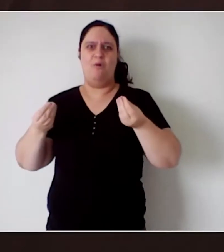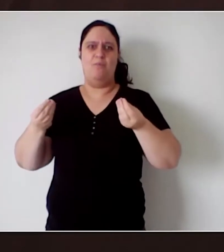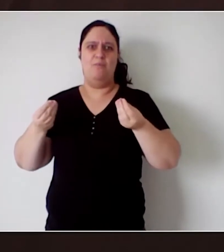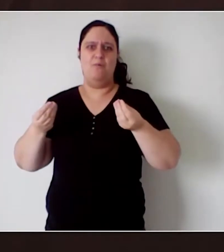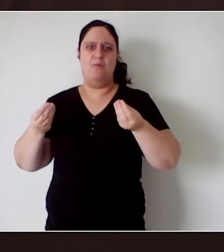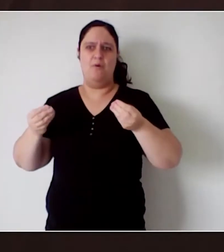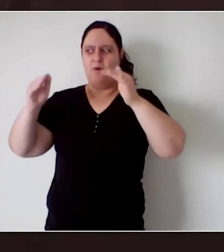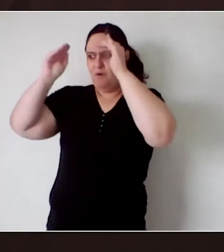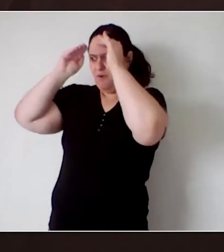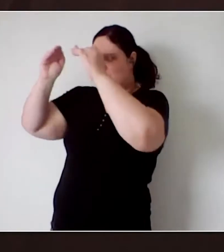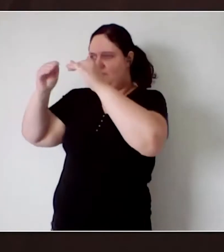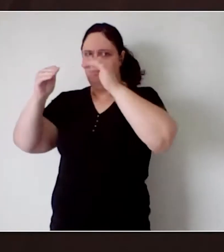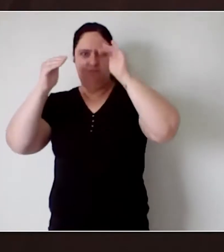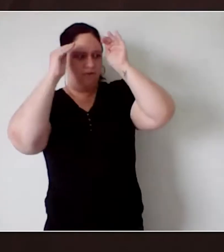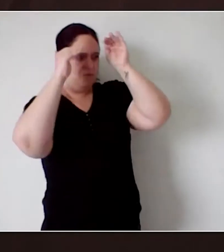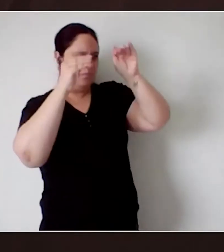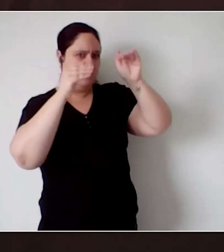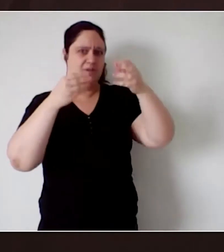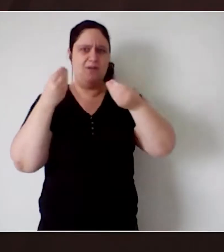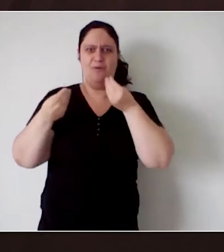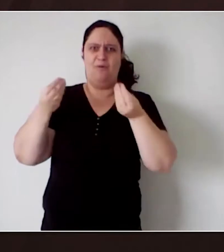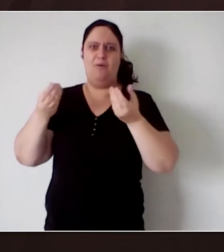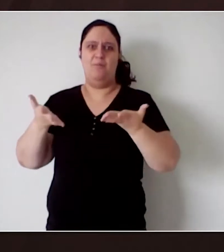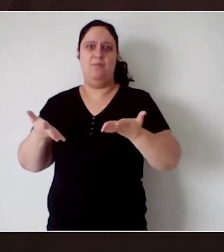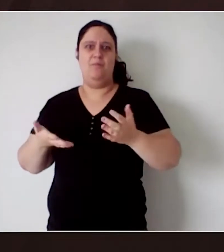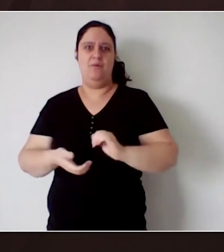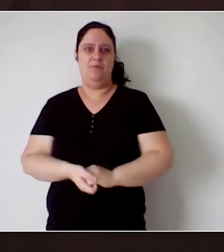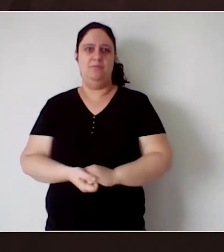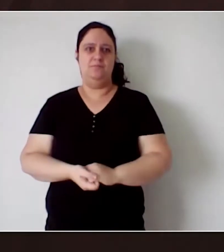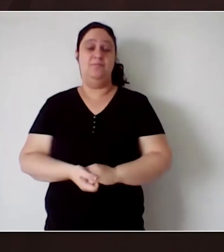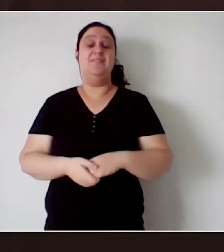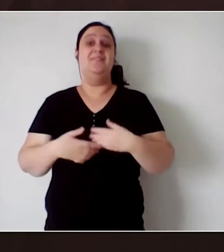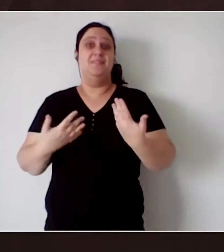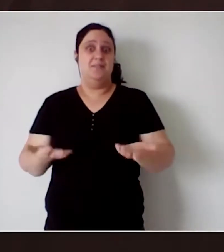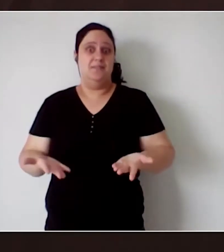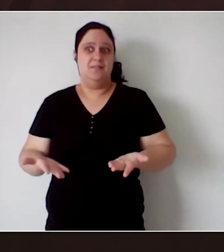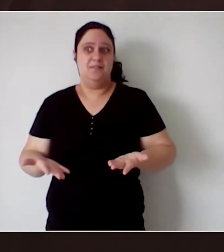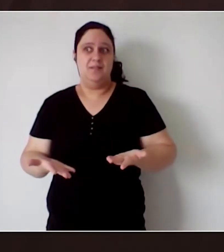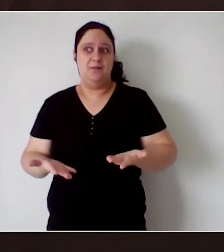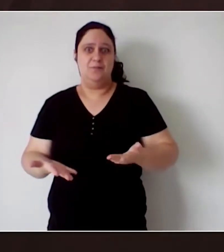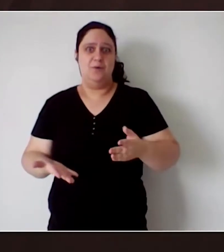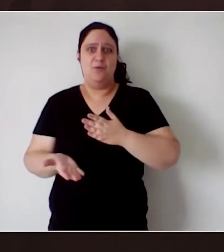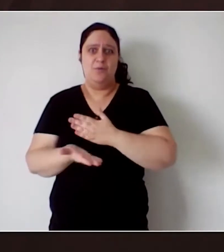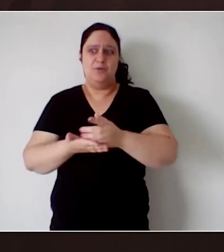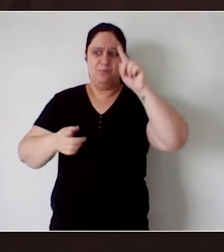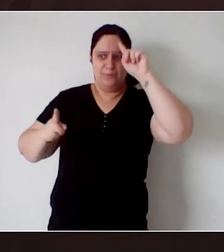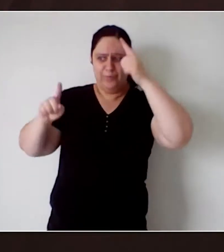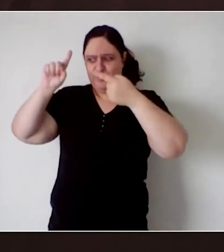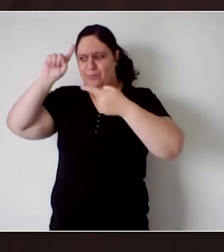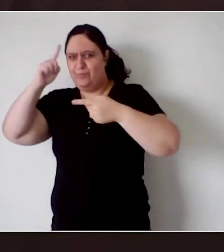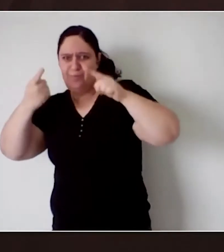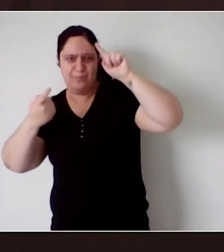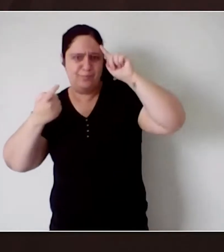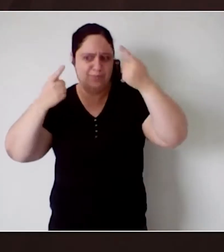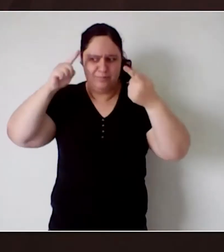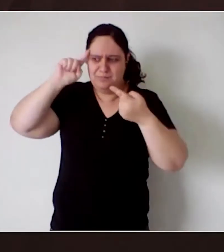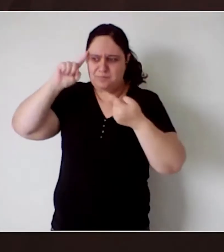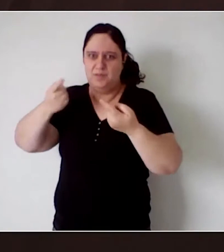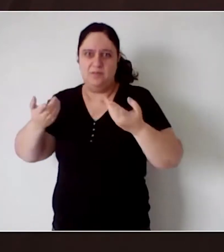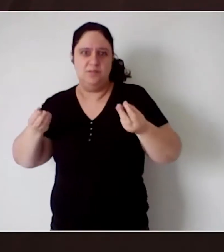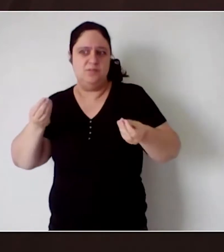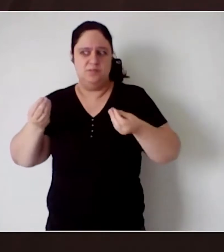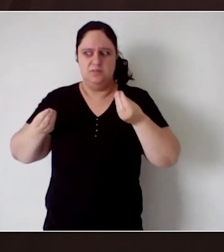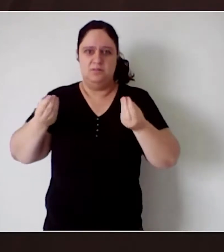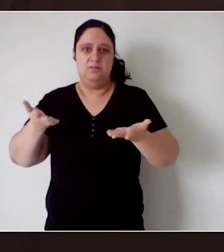escapar, escapa uma boiada, né? Então, sim, não só os judaizantes colocaram seu ensinamento, daí para frente, cada